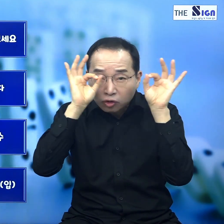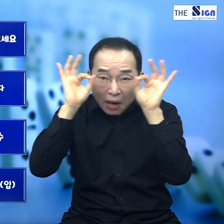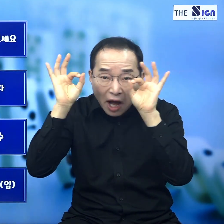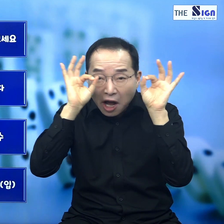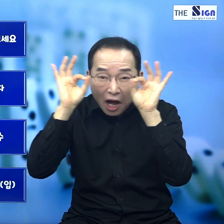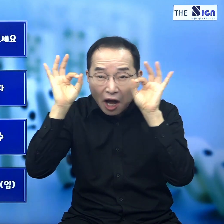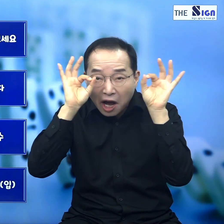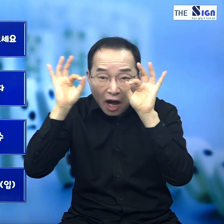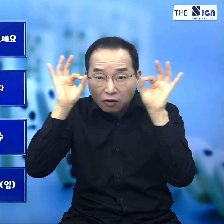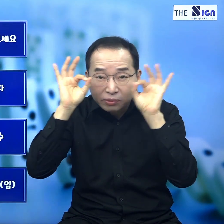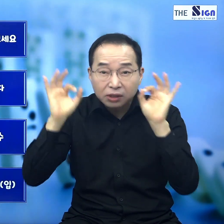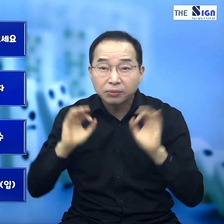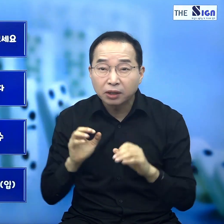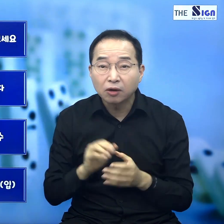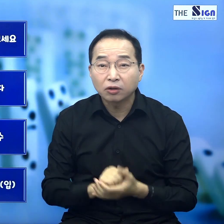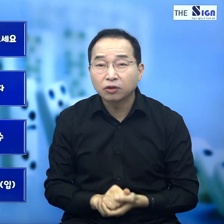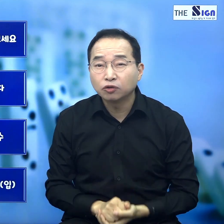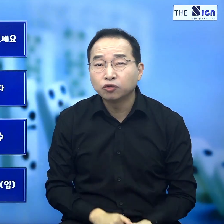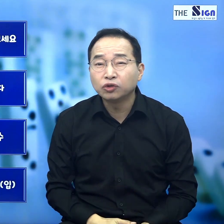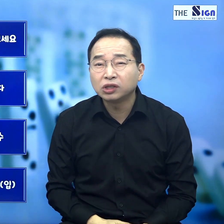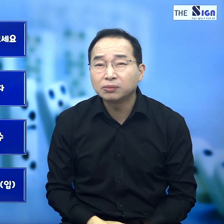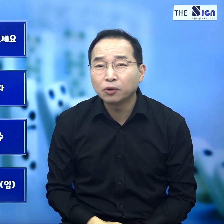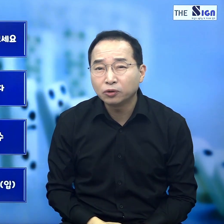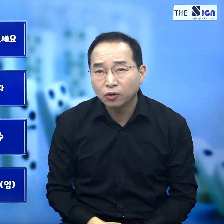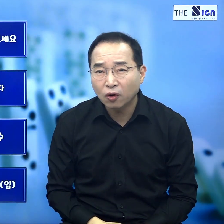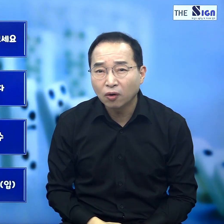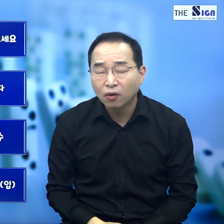막 움직이면은 어떤 거 눈치 보는 거.